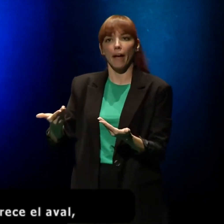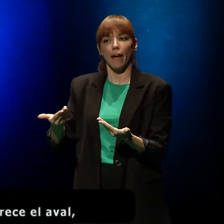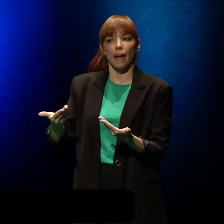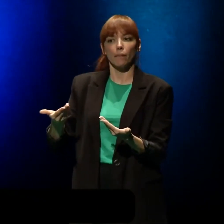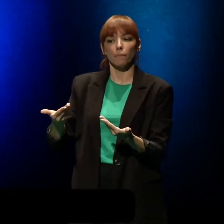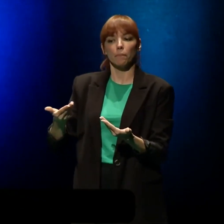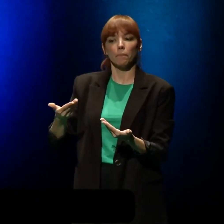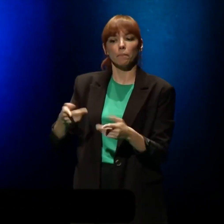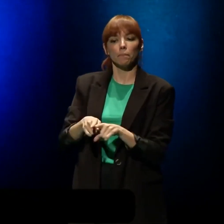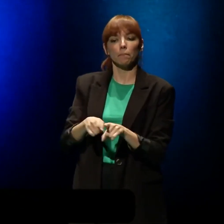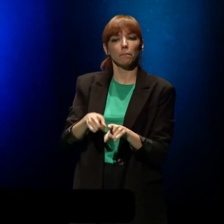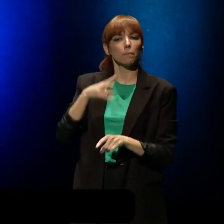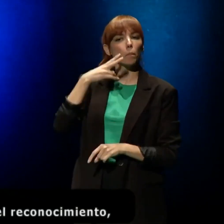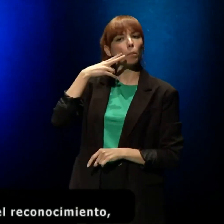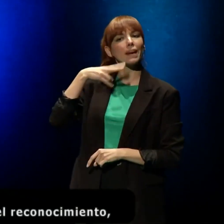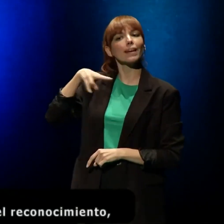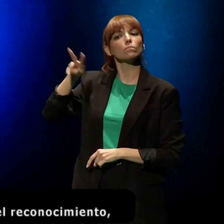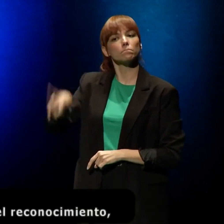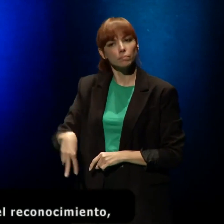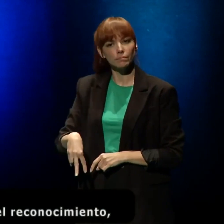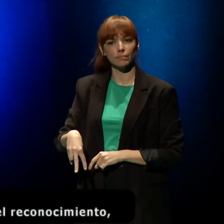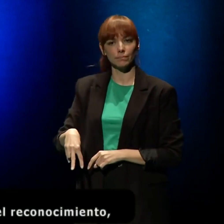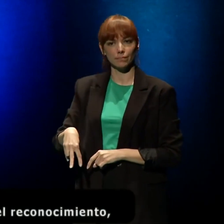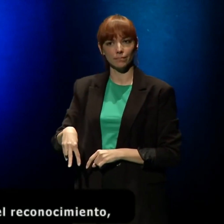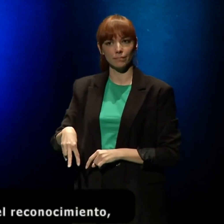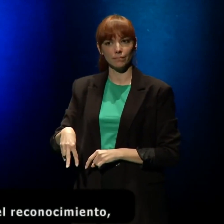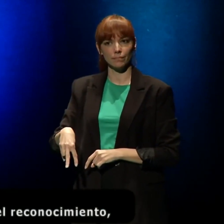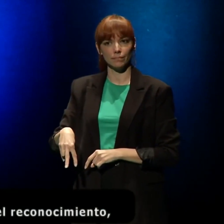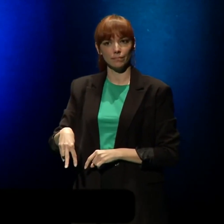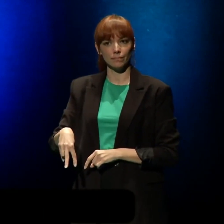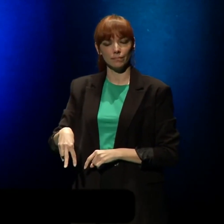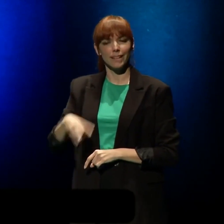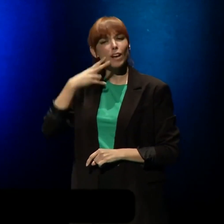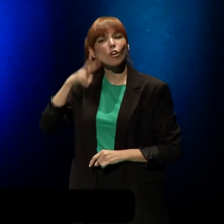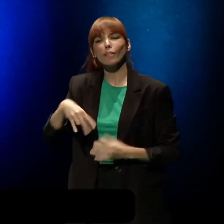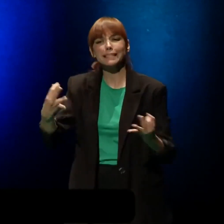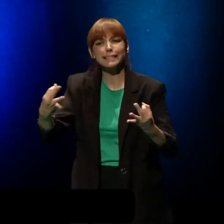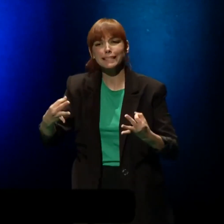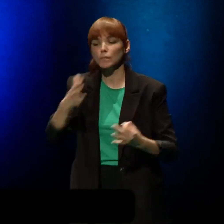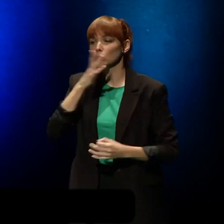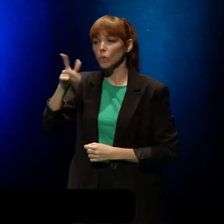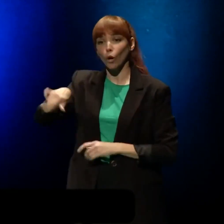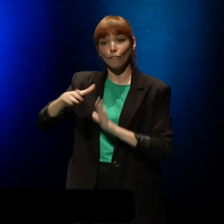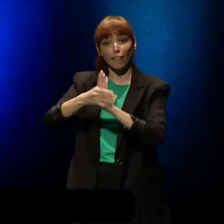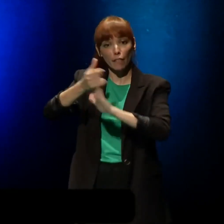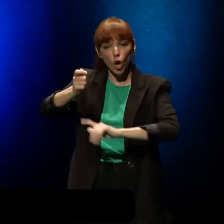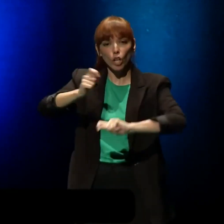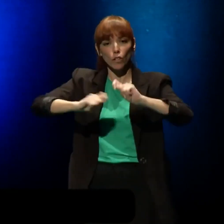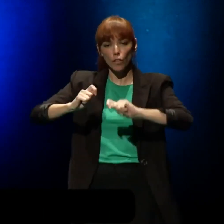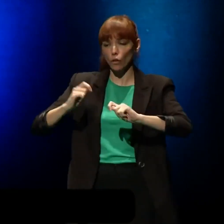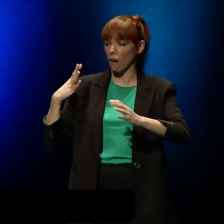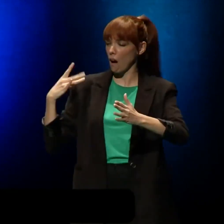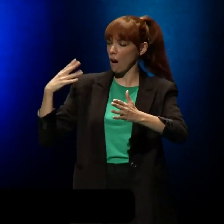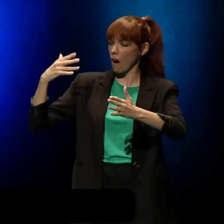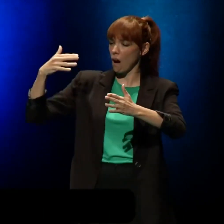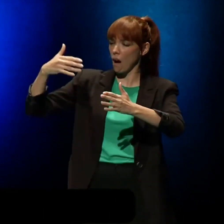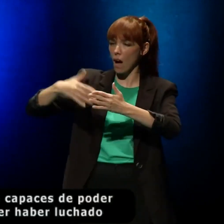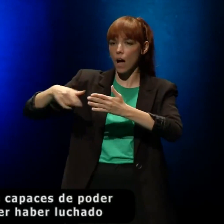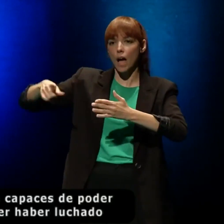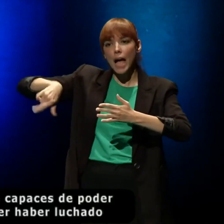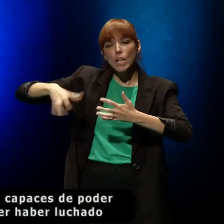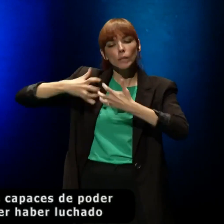sido capaces de poder tener y poder haber luchado durante todo este tiempo por un